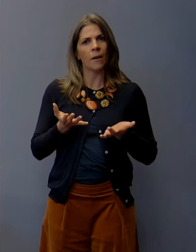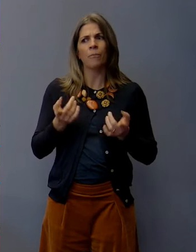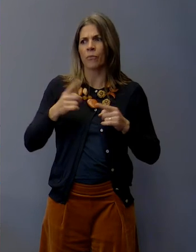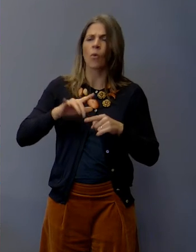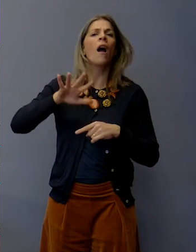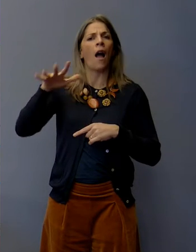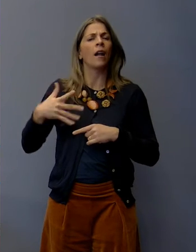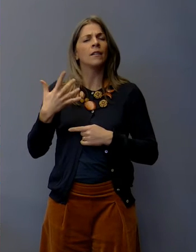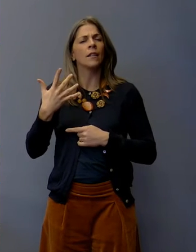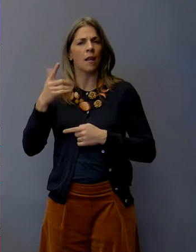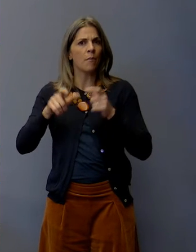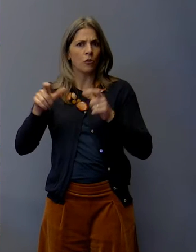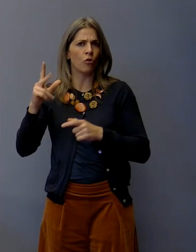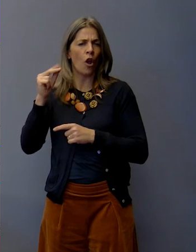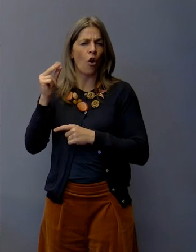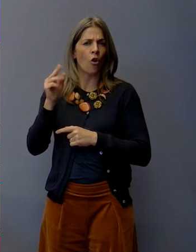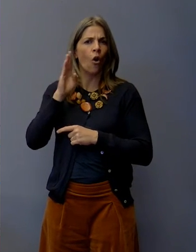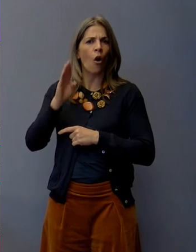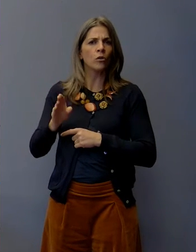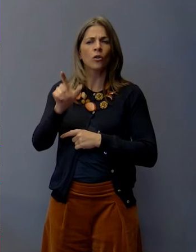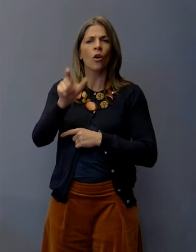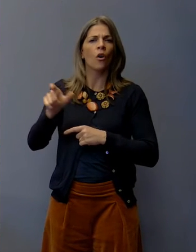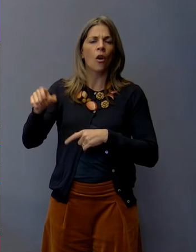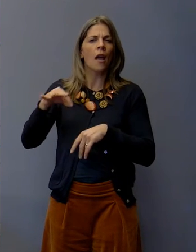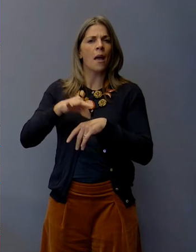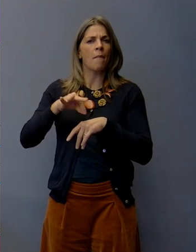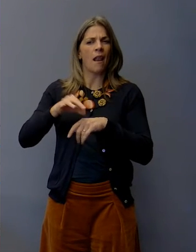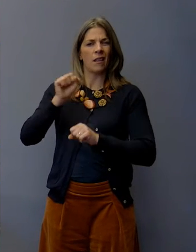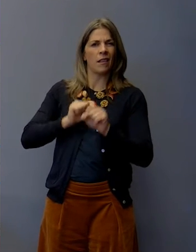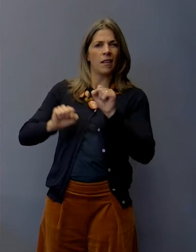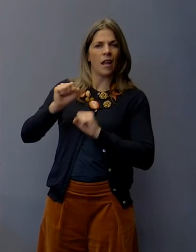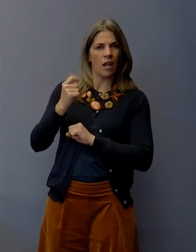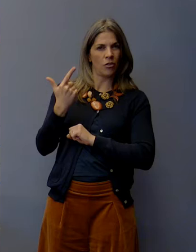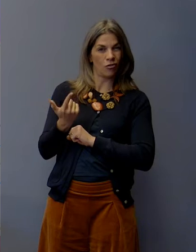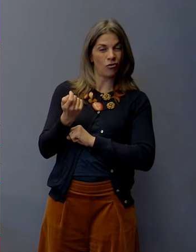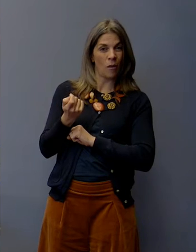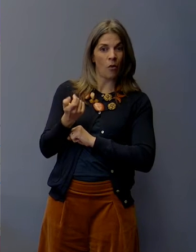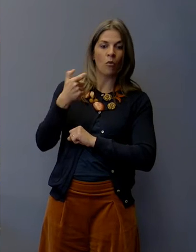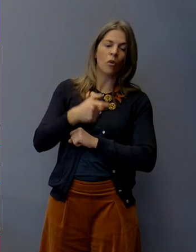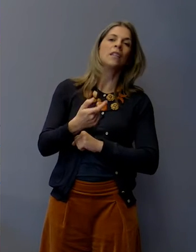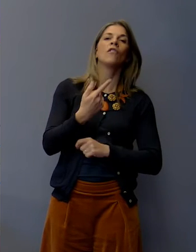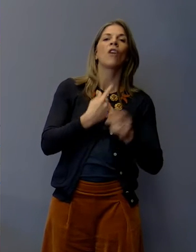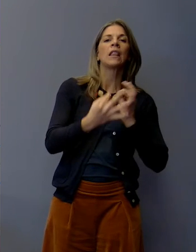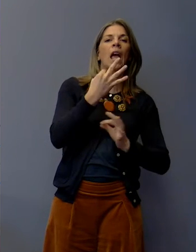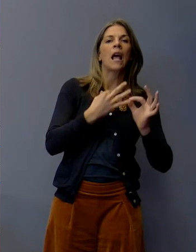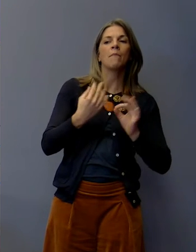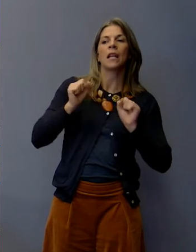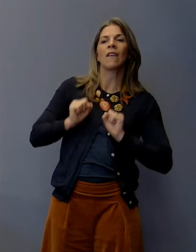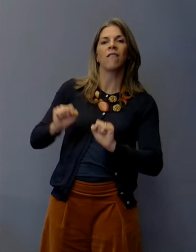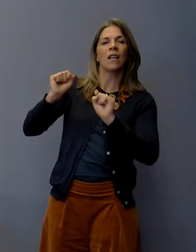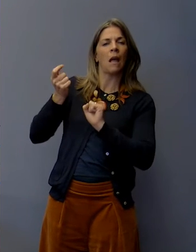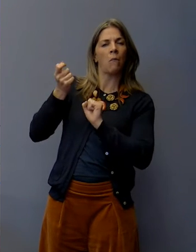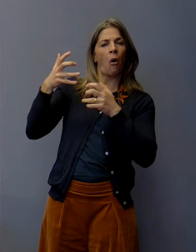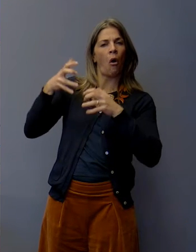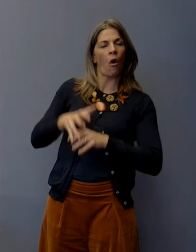di persone che sono immunodepresse per le terapie che stavano facendo e non sanno quando potranno fare questi vaccini